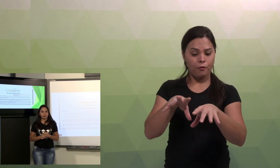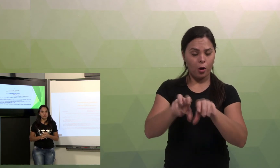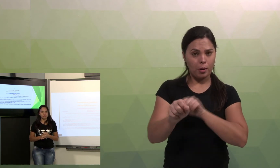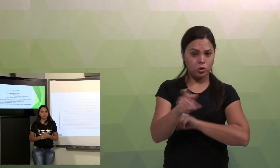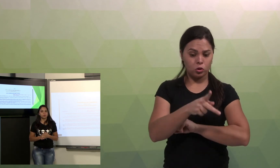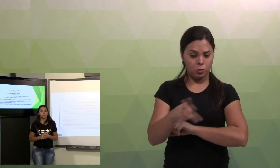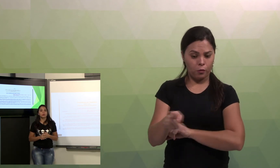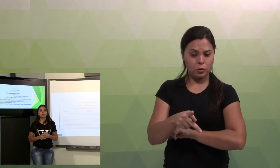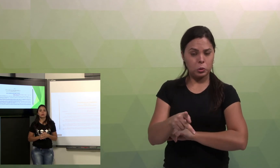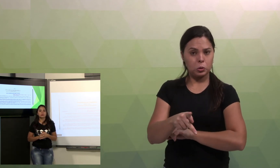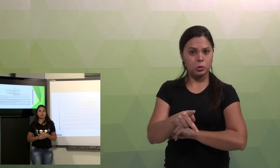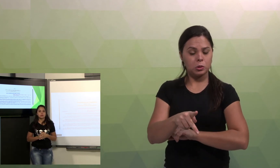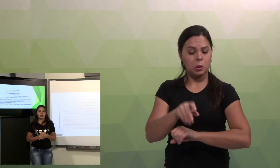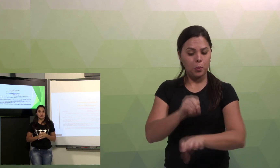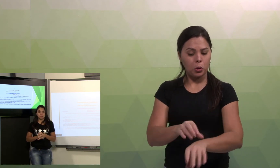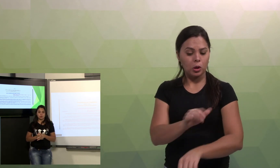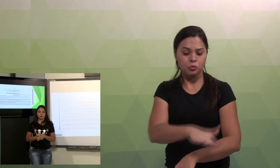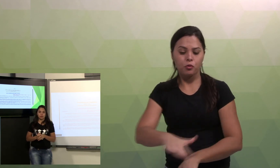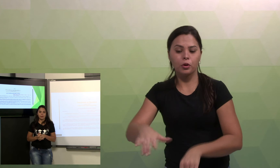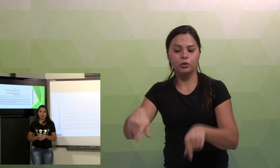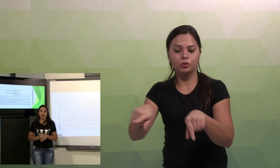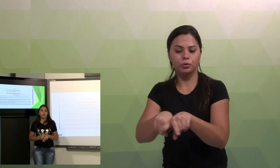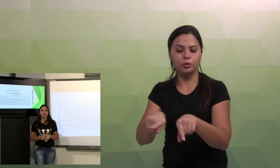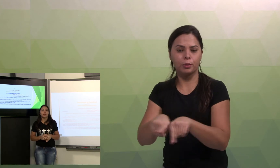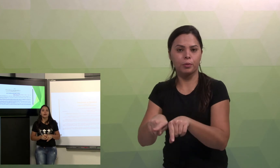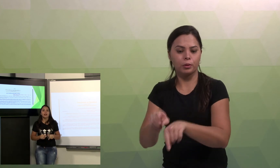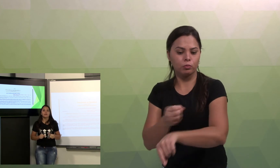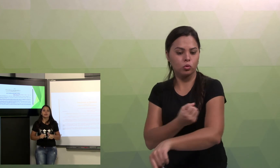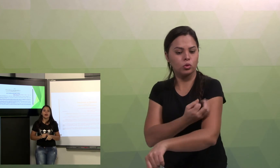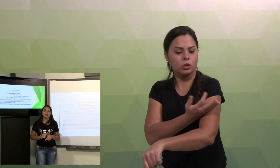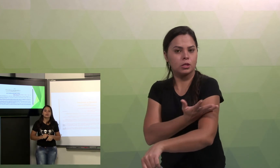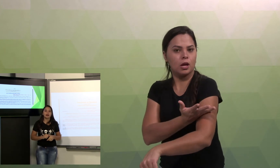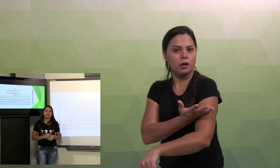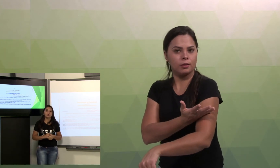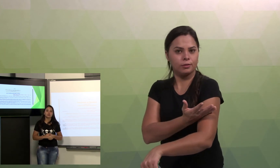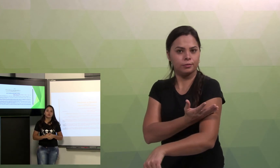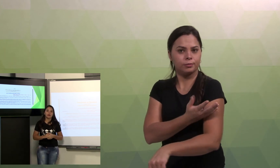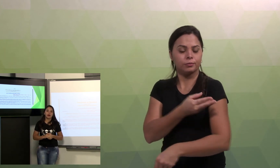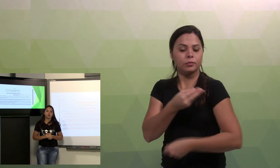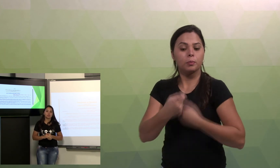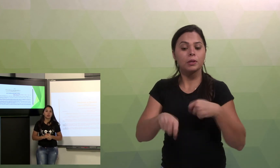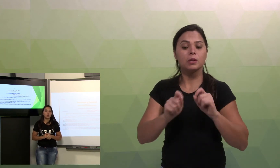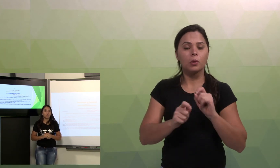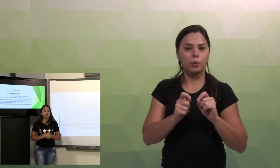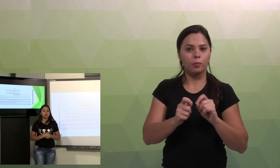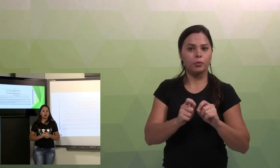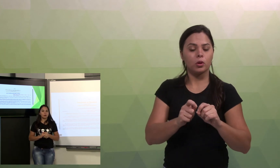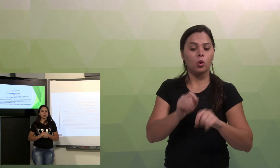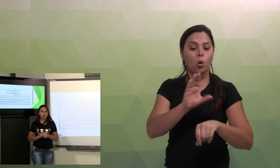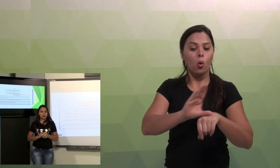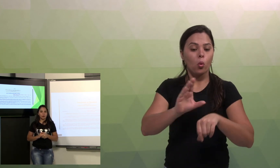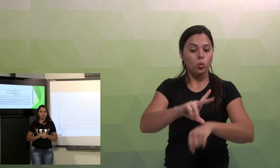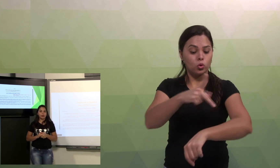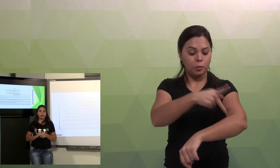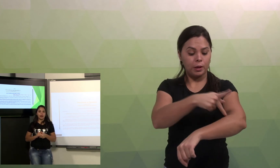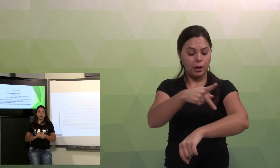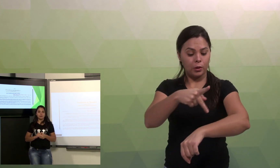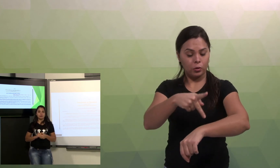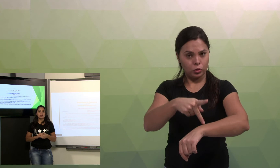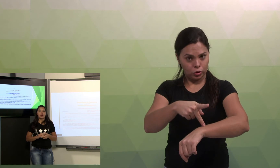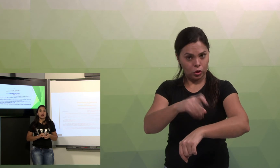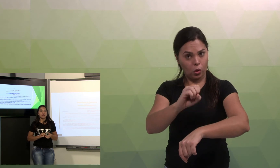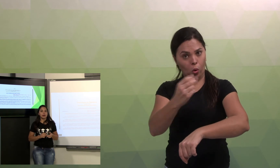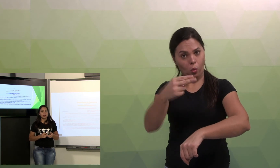na educação infantil e nos anos iniciais do ensino fundamental deve ser realizada em curso de pedagogia ou curso normal superior, em